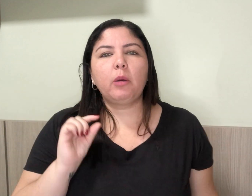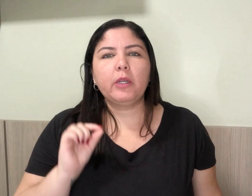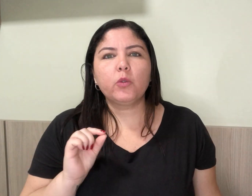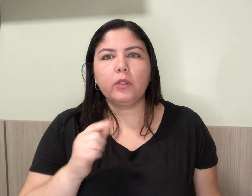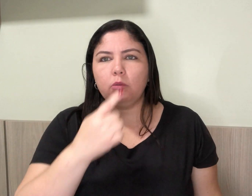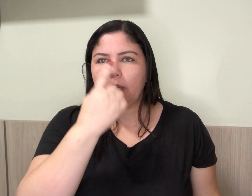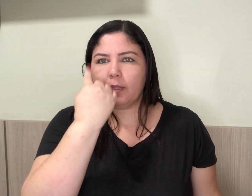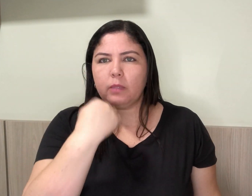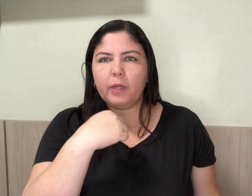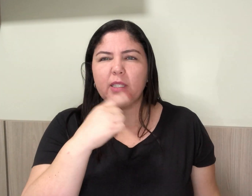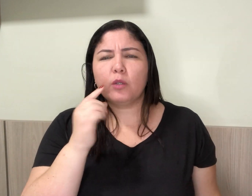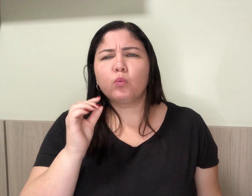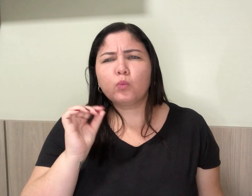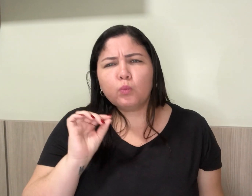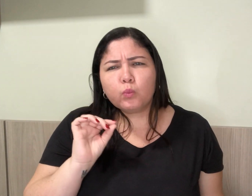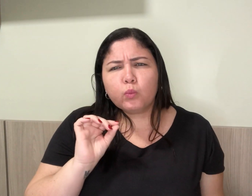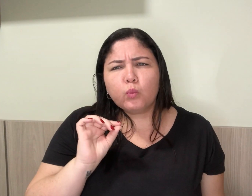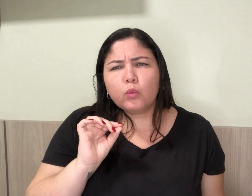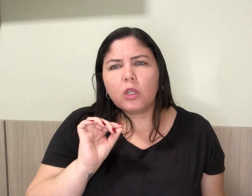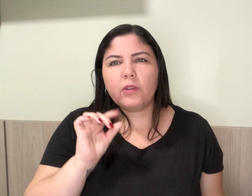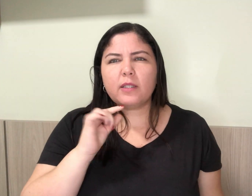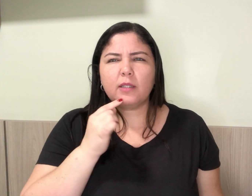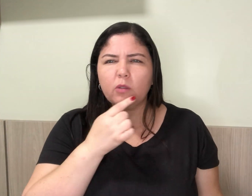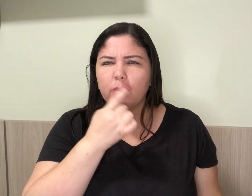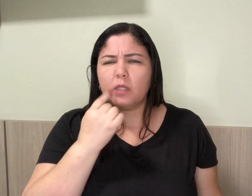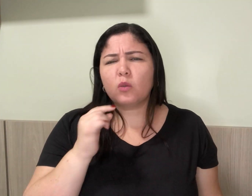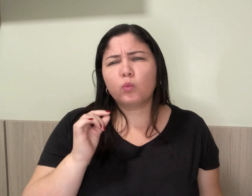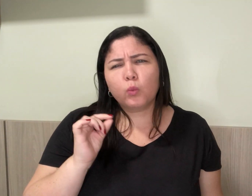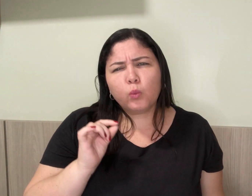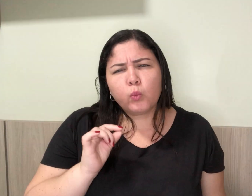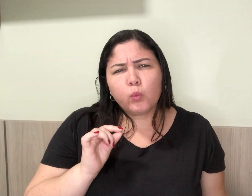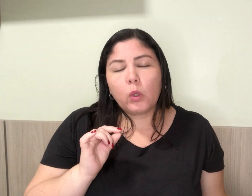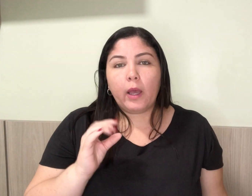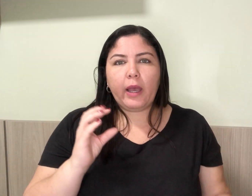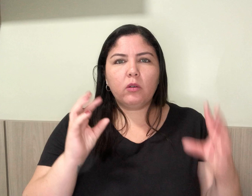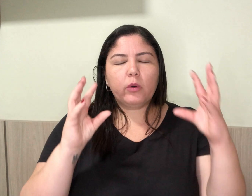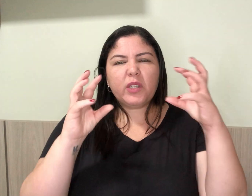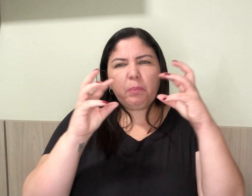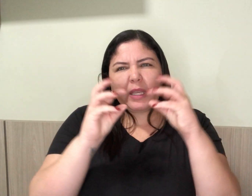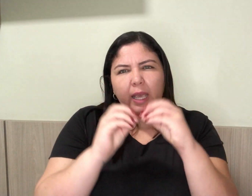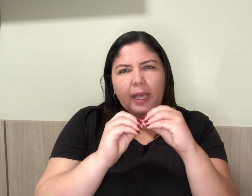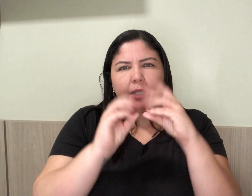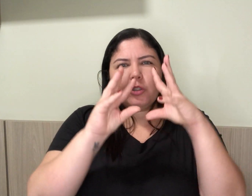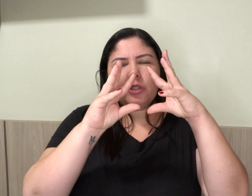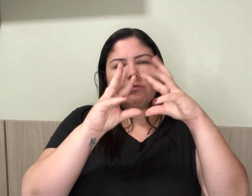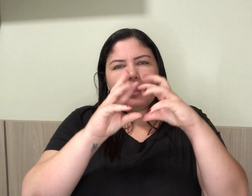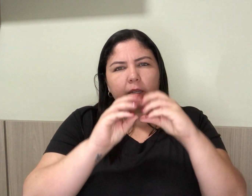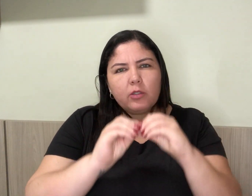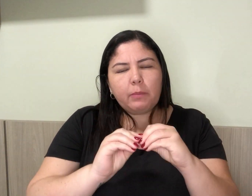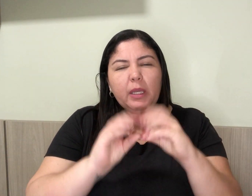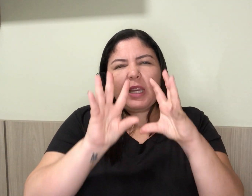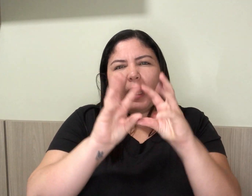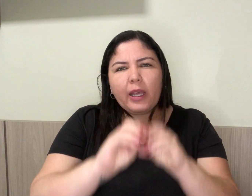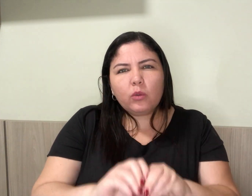normalmente, quando eu tenho essa expressão, que eu faço assim com a expressão, é alguma coisa pequena, a gente tá querendo dizer pequeno,